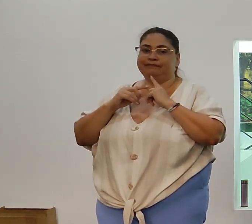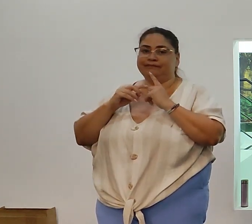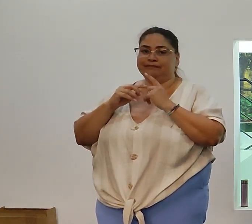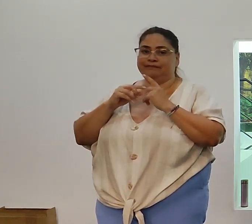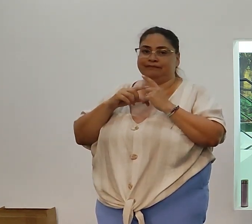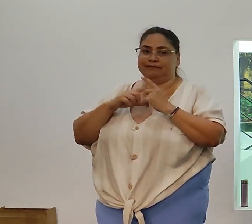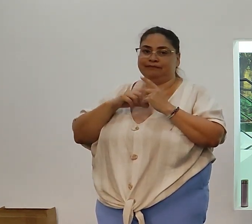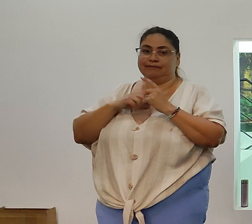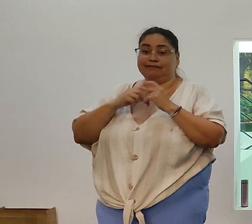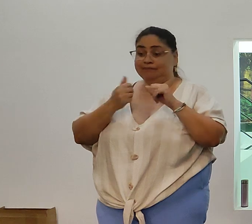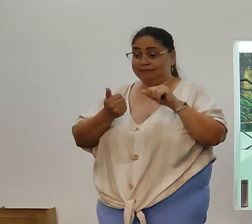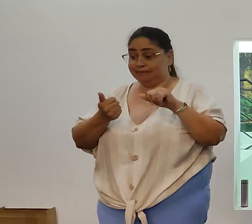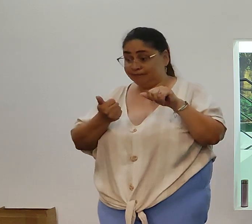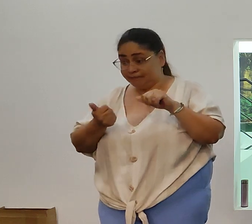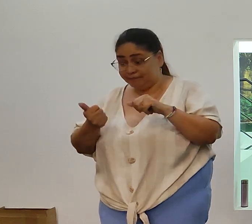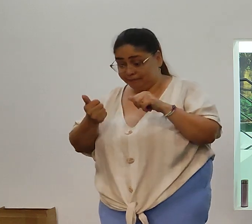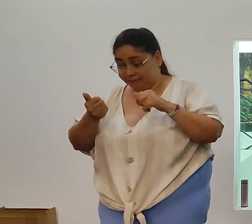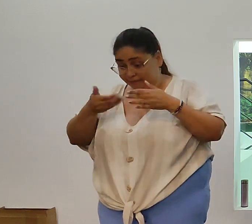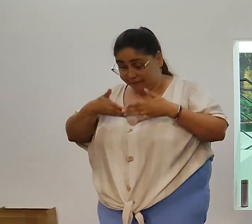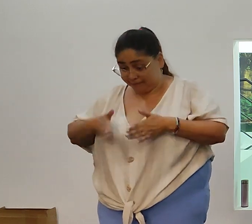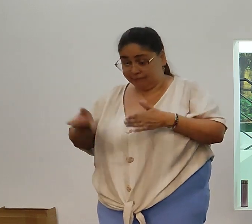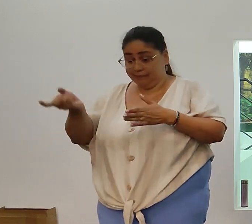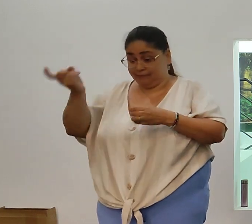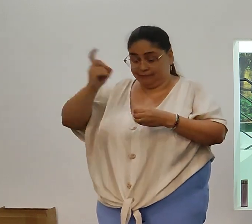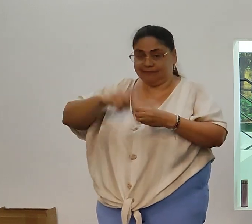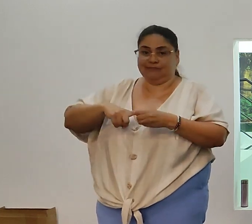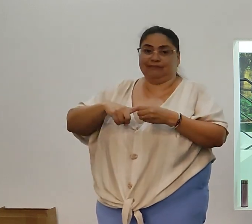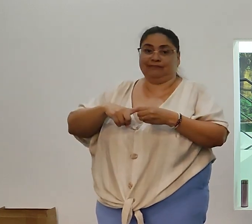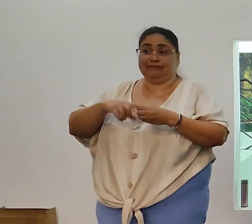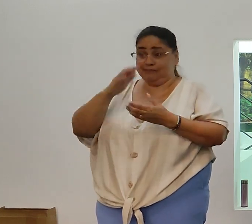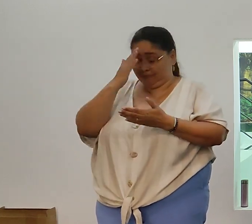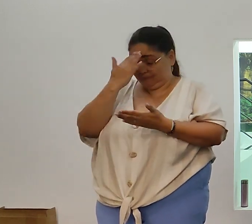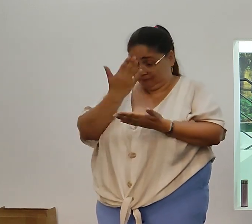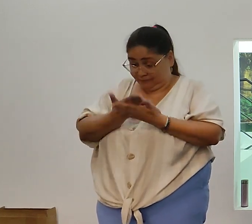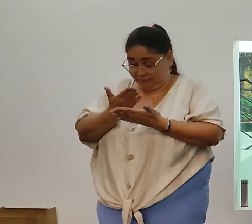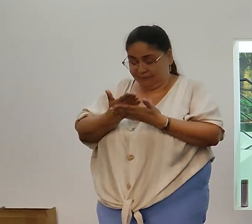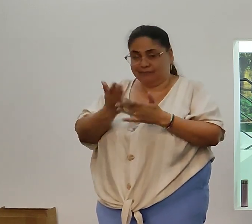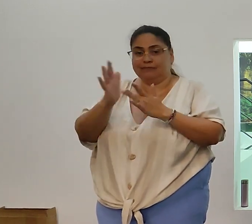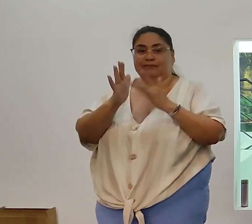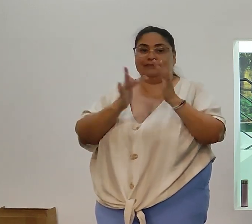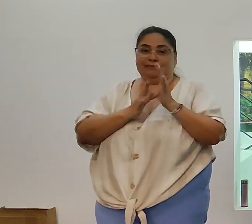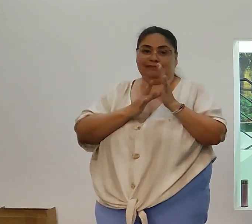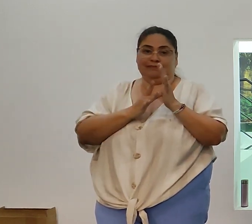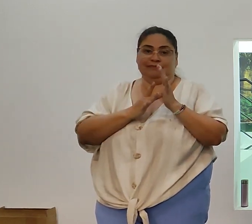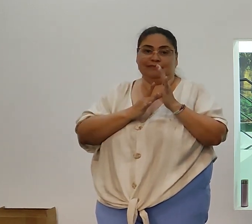com que você nasça de novo. Para isso nós temos Moisés e os profetas.